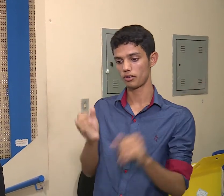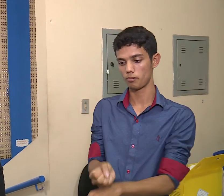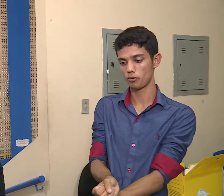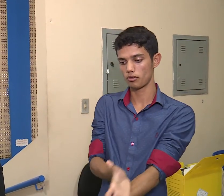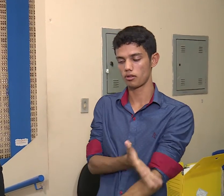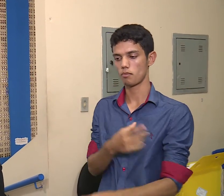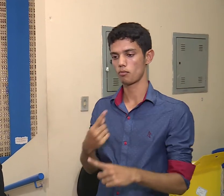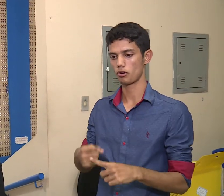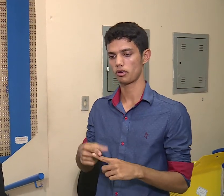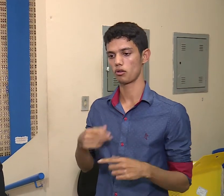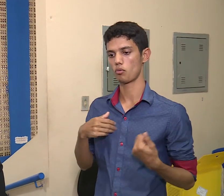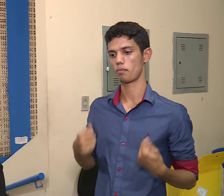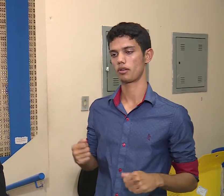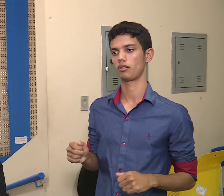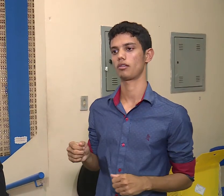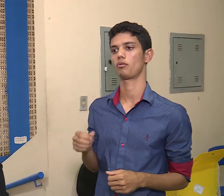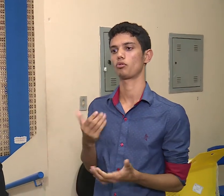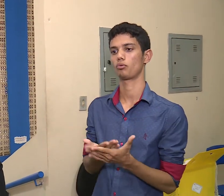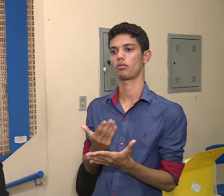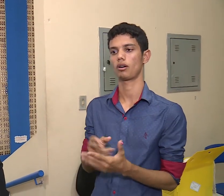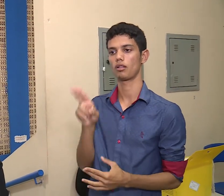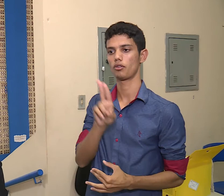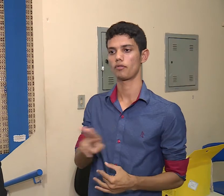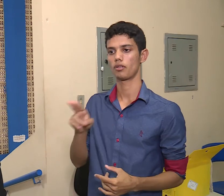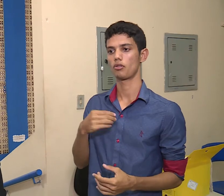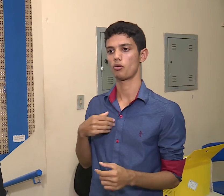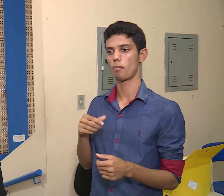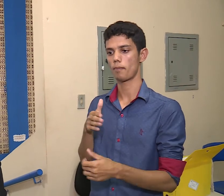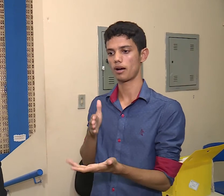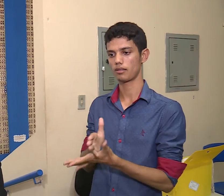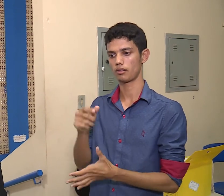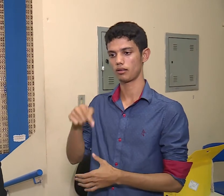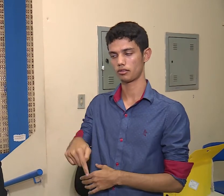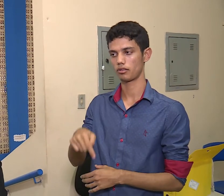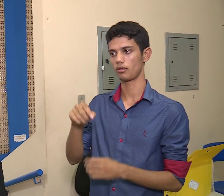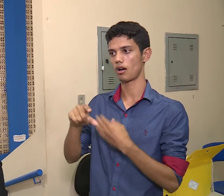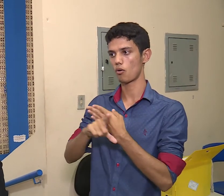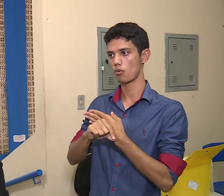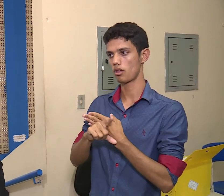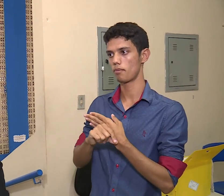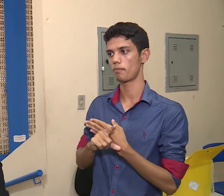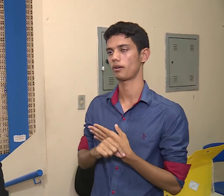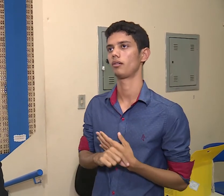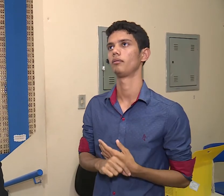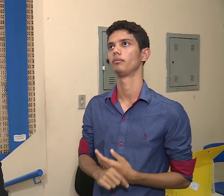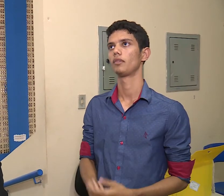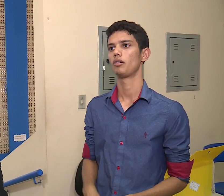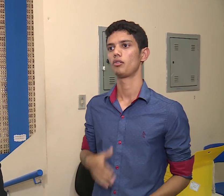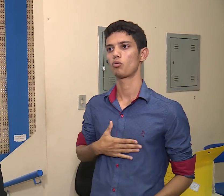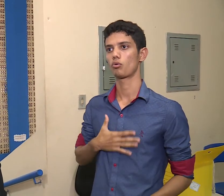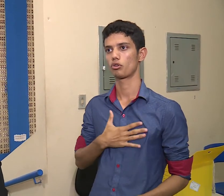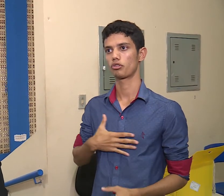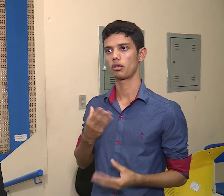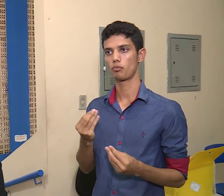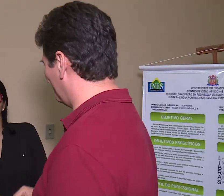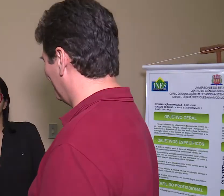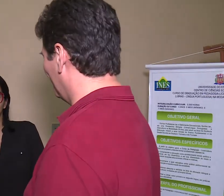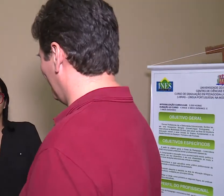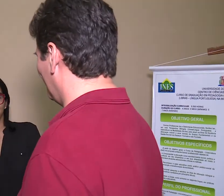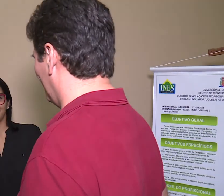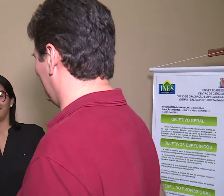passou no curso de pedagogia de bilingue, ele ficou muito feliz, né? Poder ingressar na universidade, poder ter essa oportunidade.